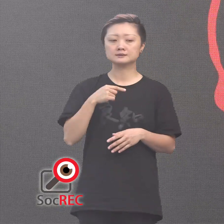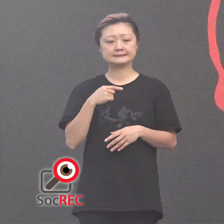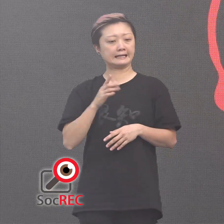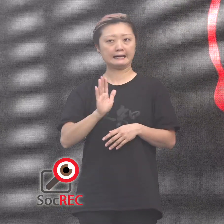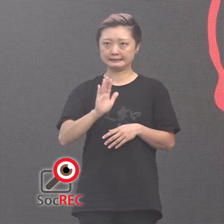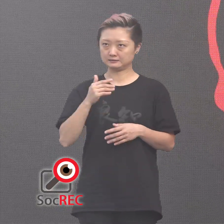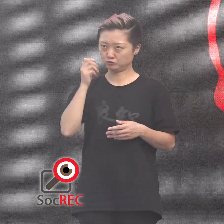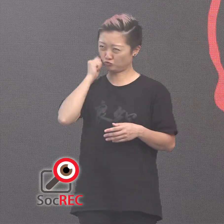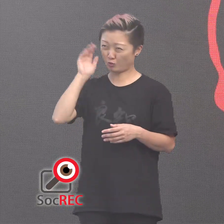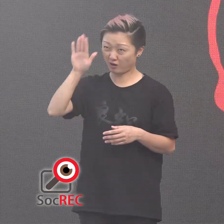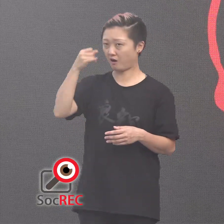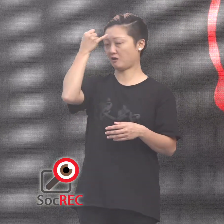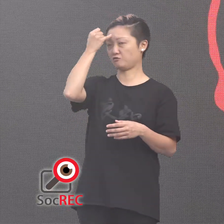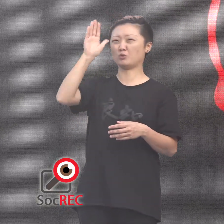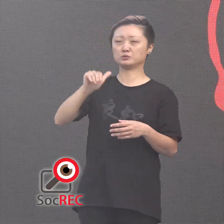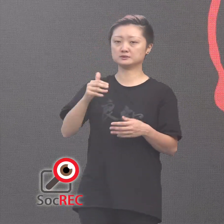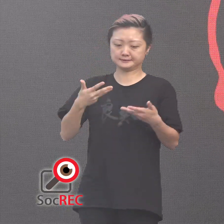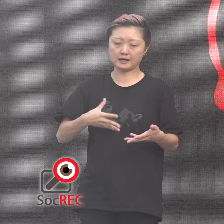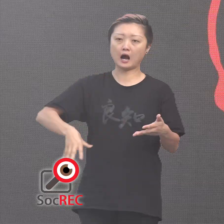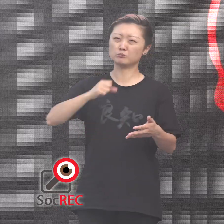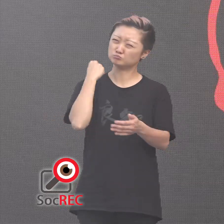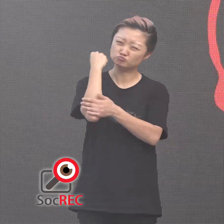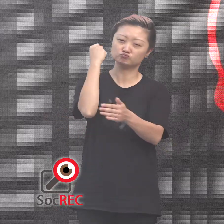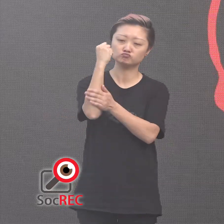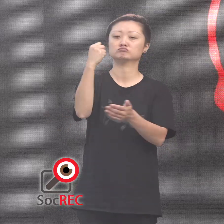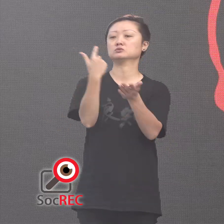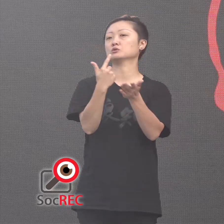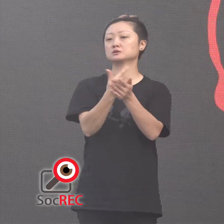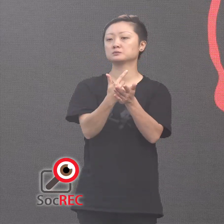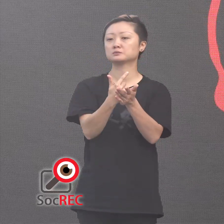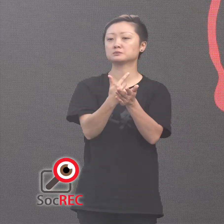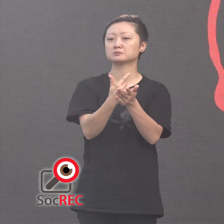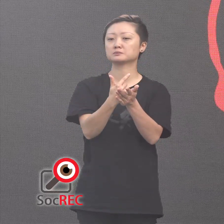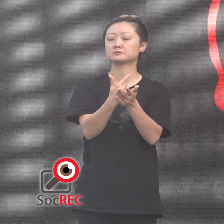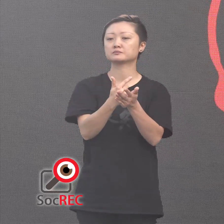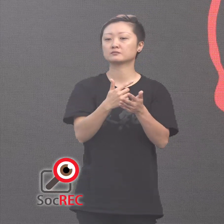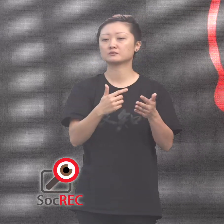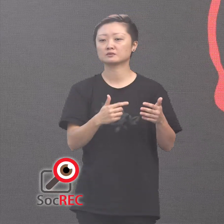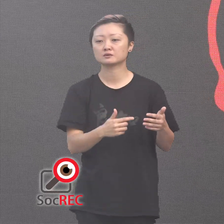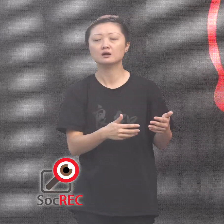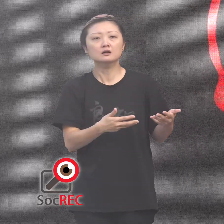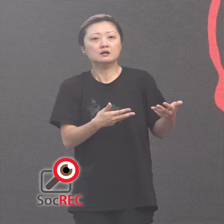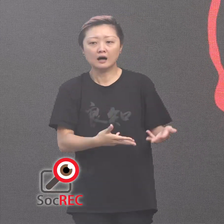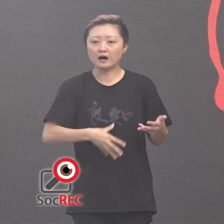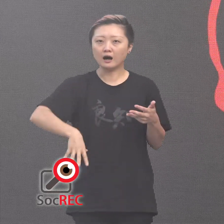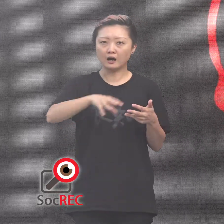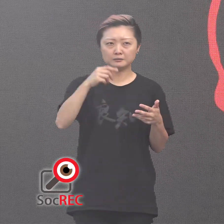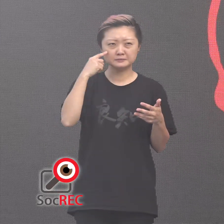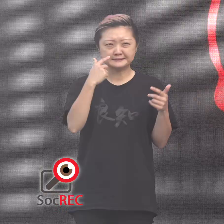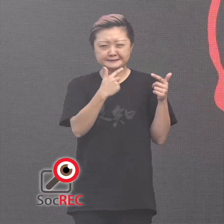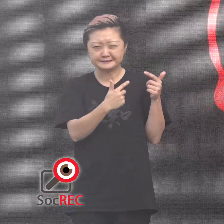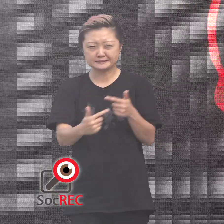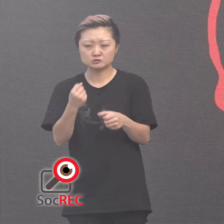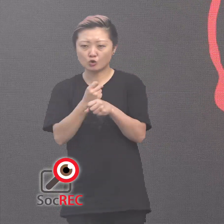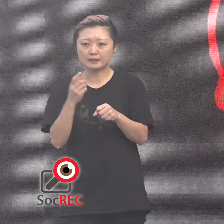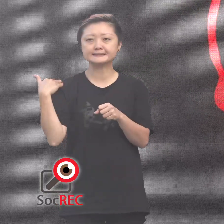愧。鲁迅先生说得好，真的勇士敢于直面惨淡的人生，